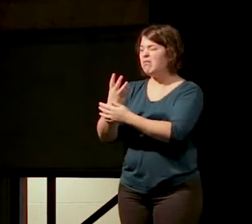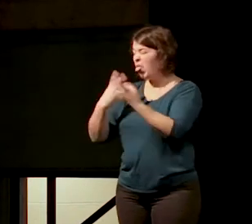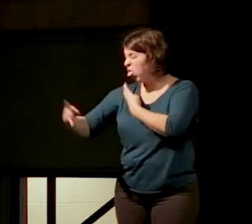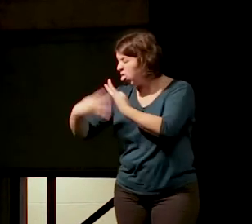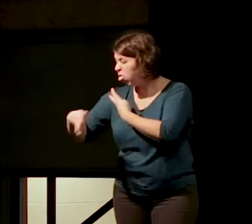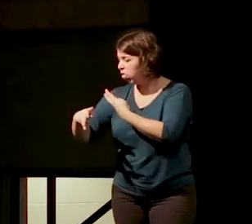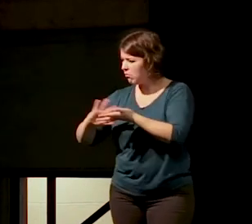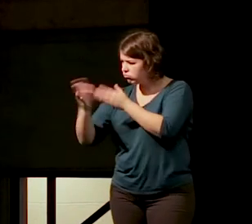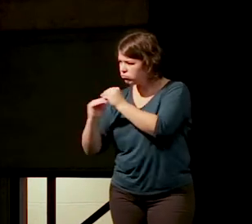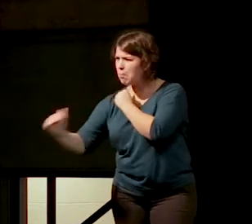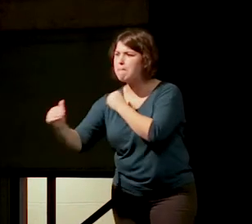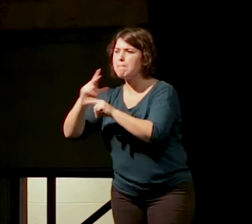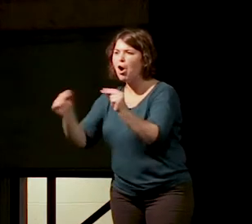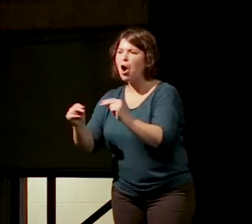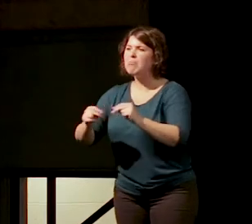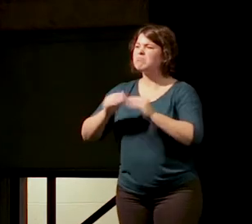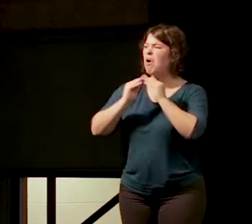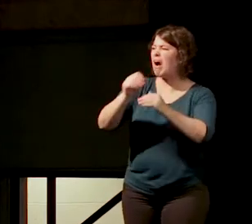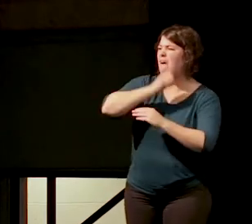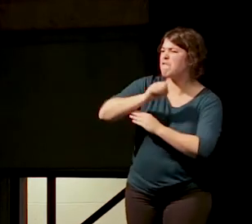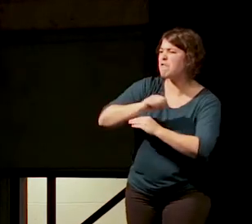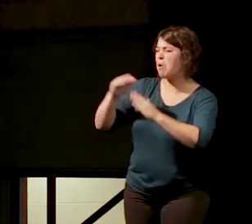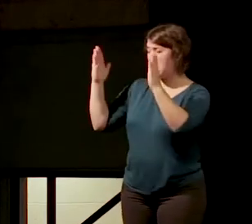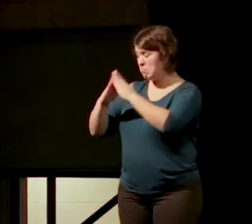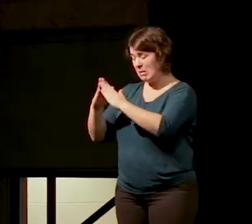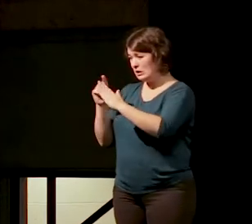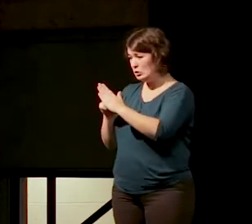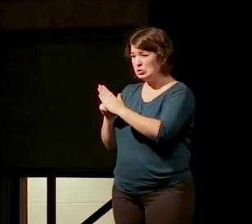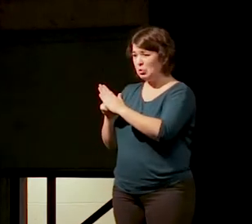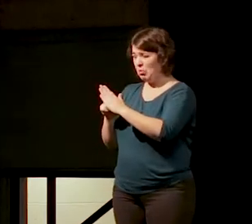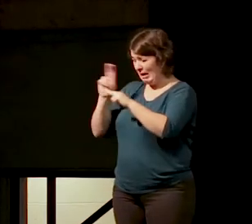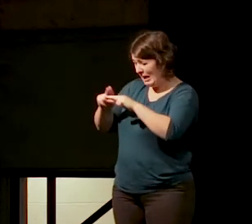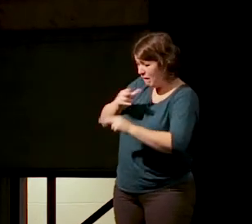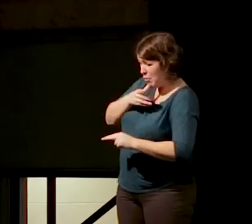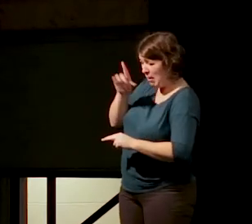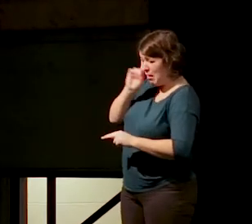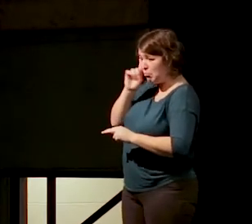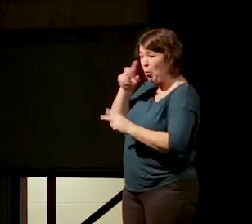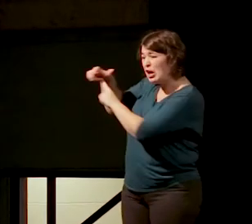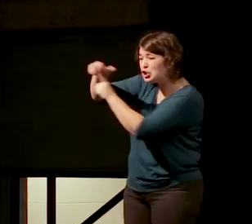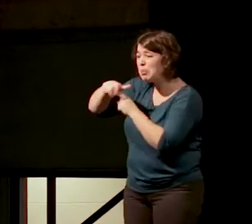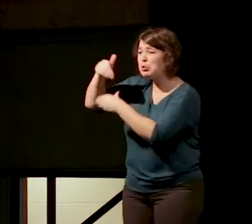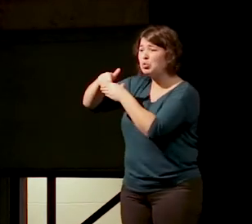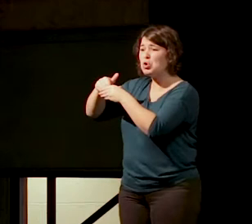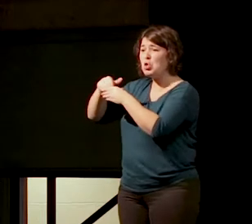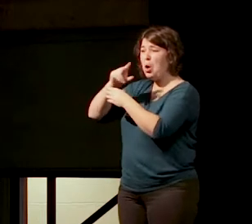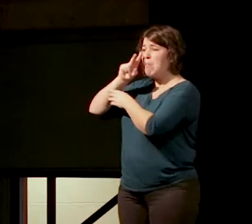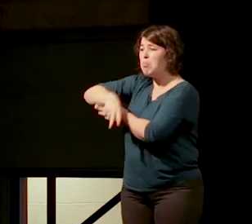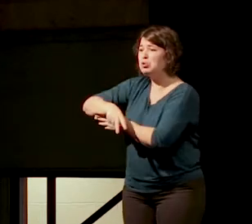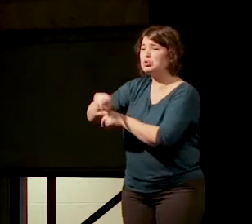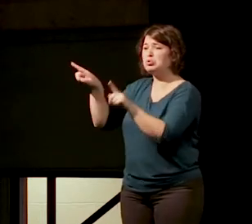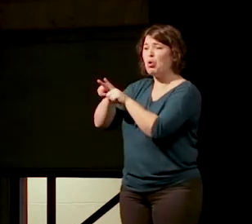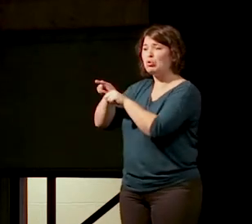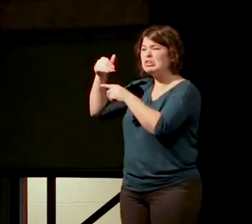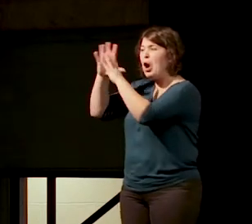friche, d'un vieil hangar, d'un immeuble ou d'une maison qui ne pouvait pas être rénovée pour cause de mérules, pour cause de pollution, pour cause de